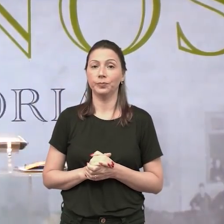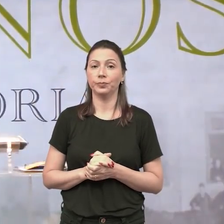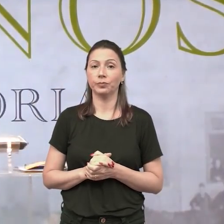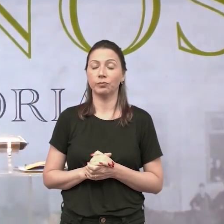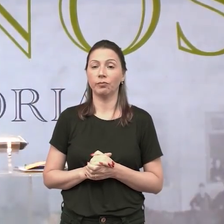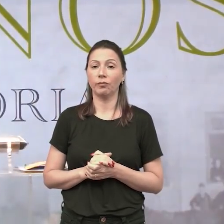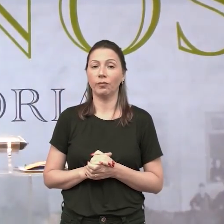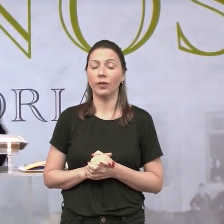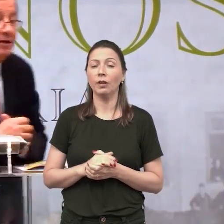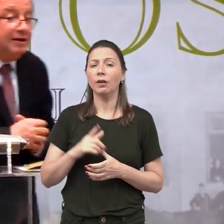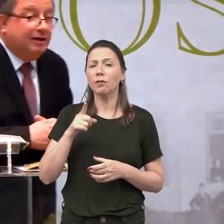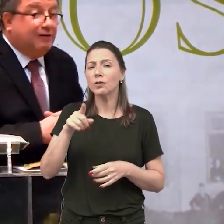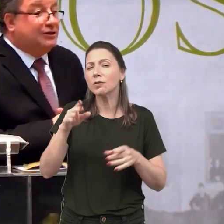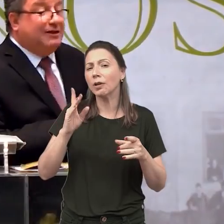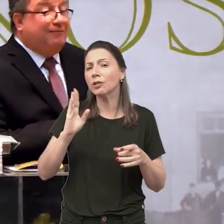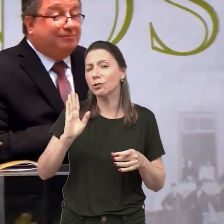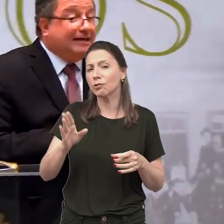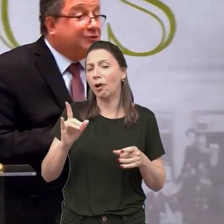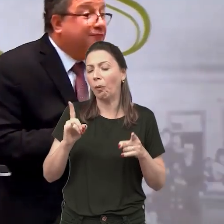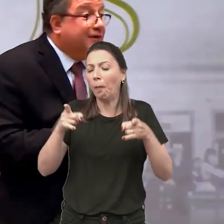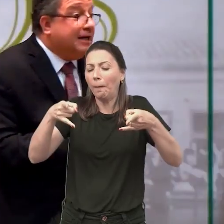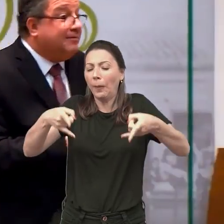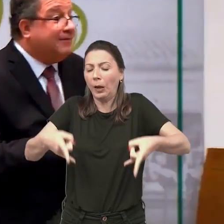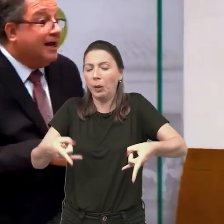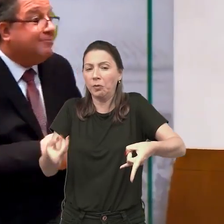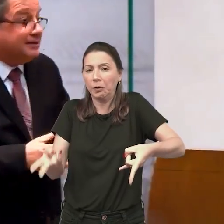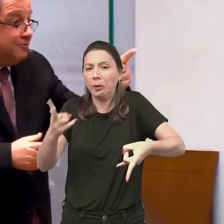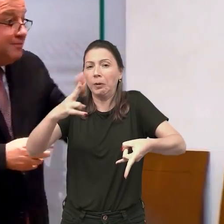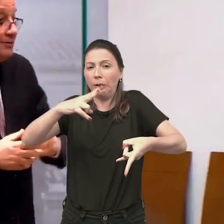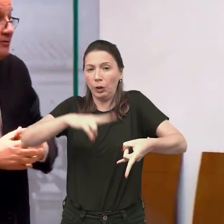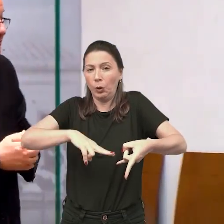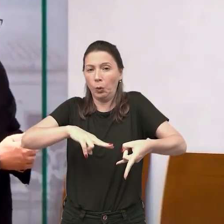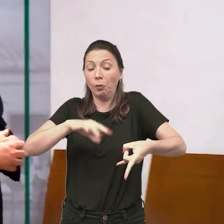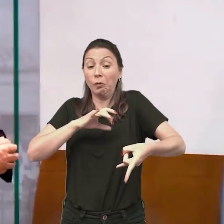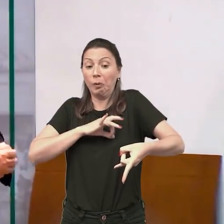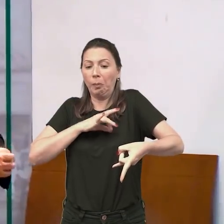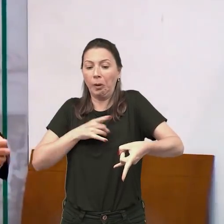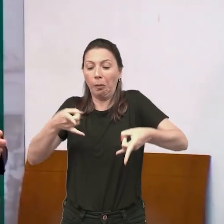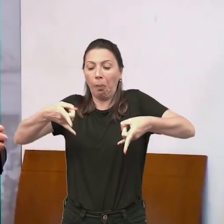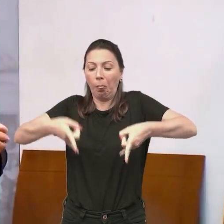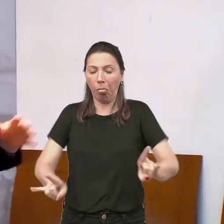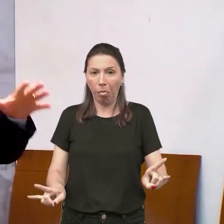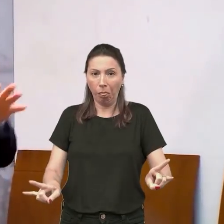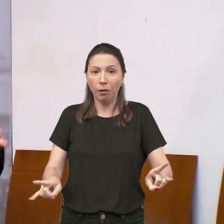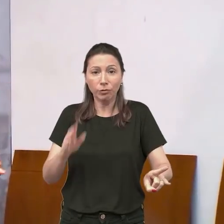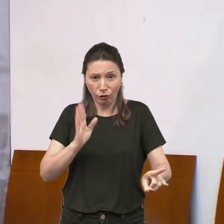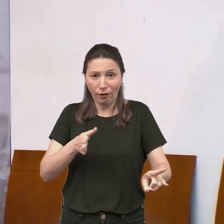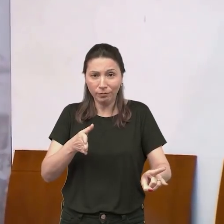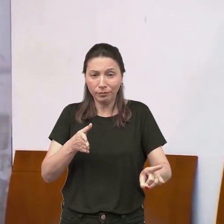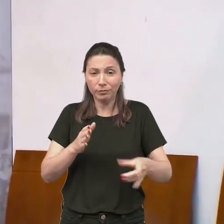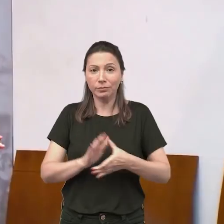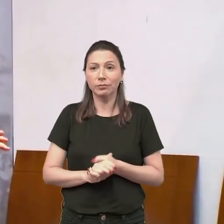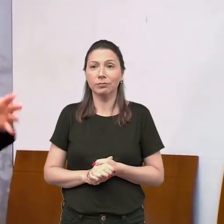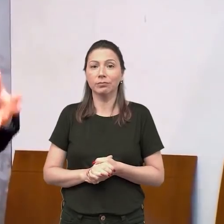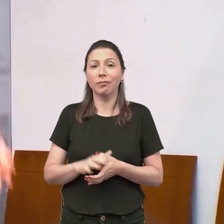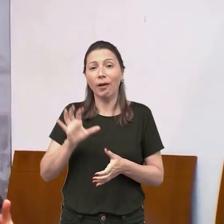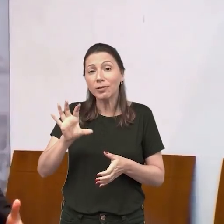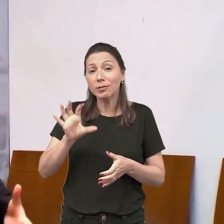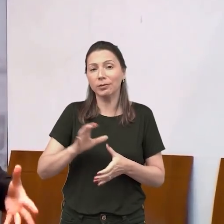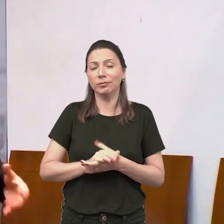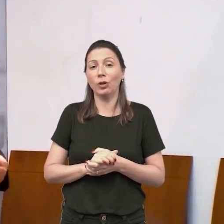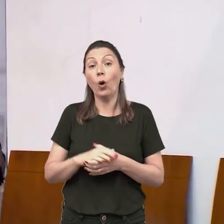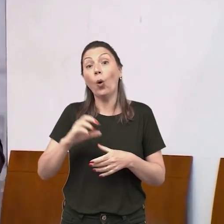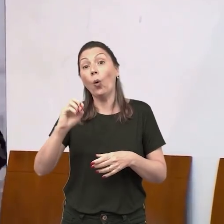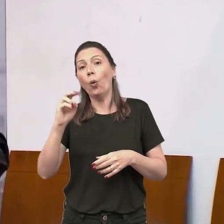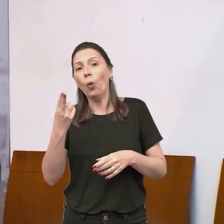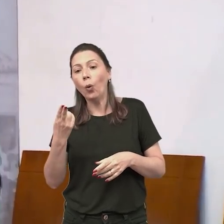Você já deitou numa cama e que você está desconfiado que a cama vai cair por causa do seu peso? É desse jeito. Você senta